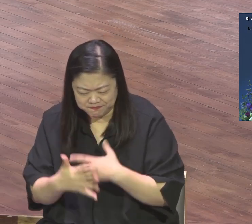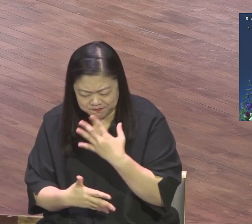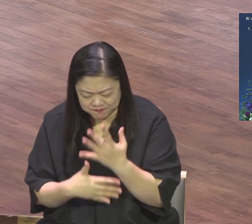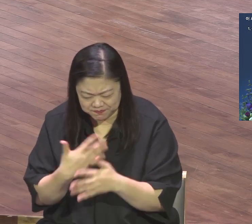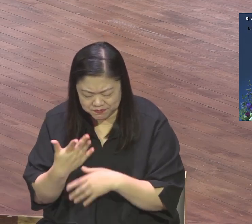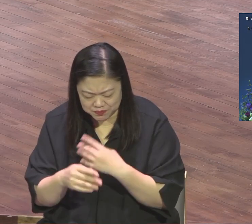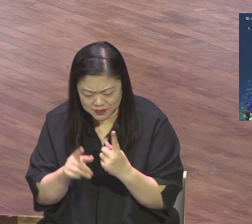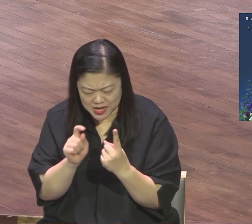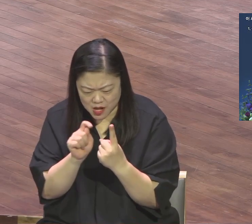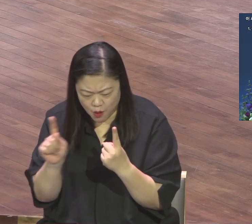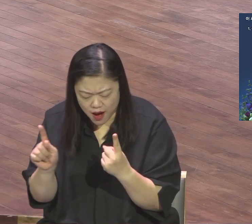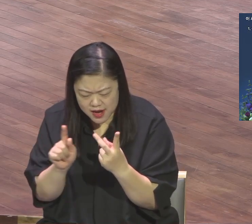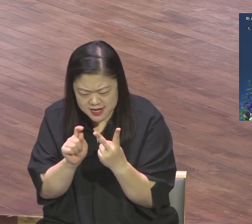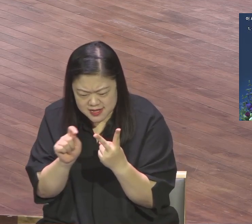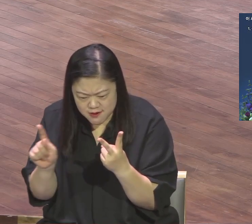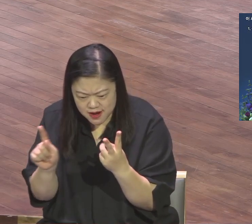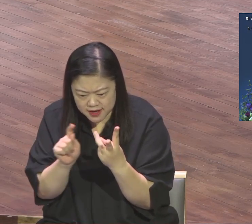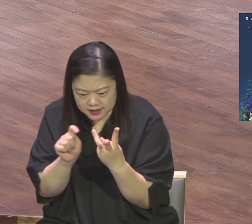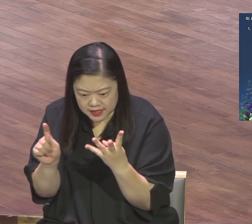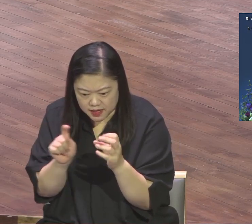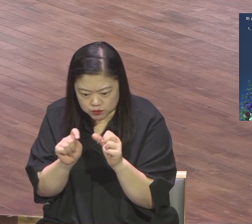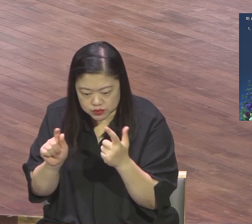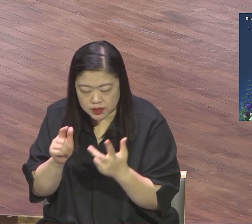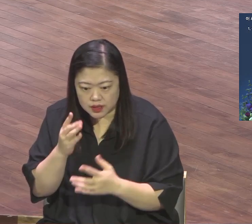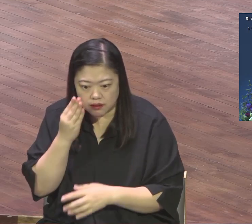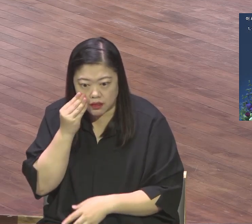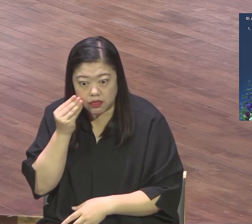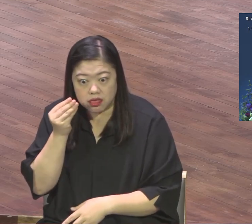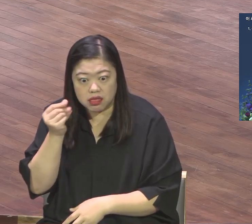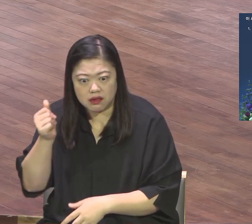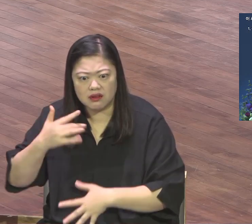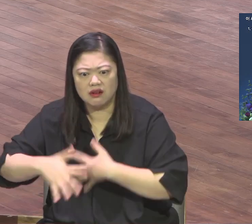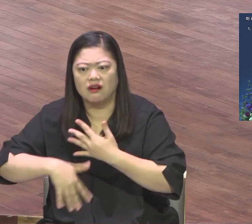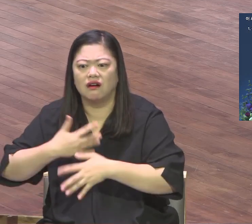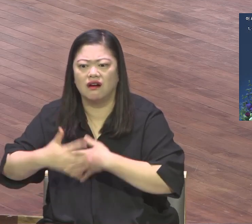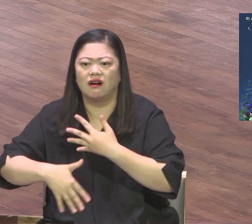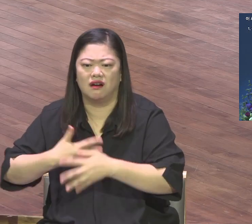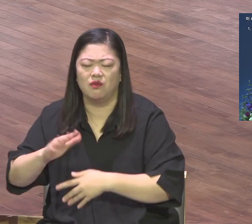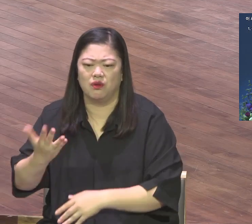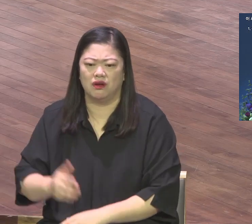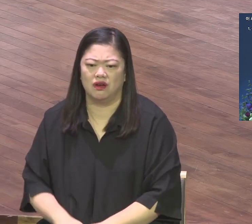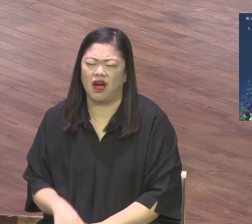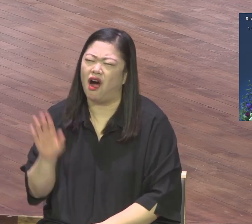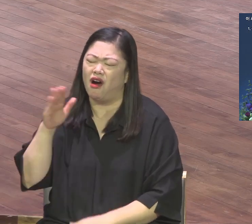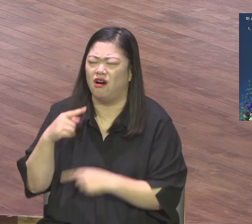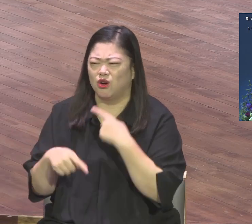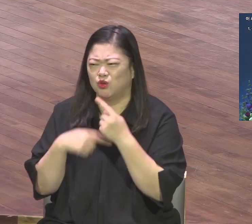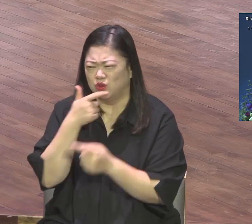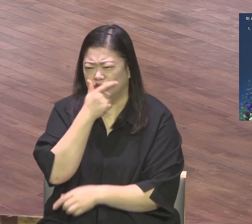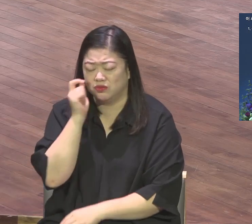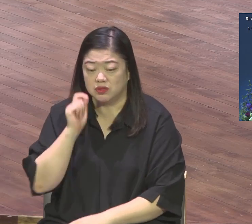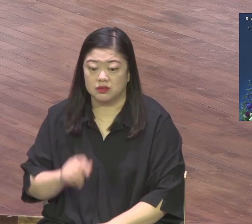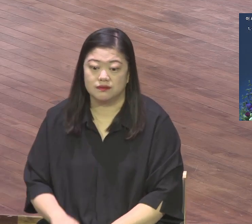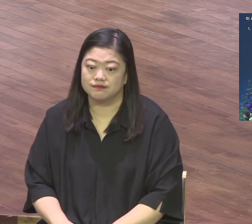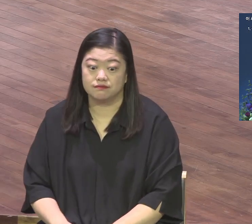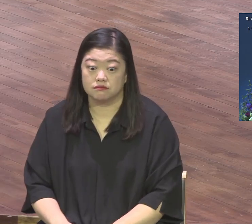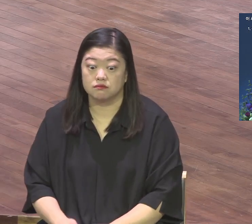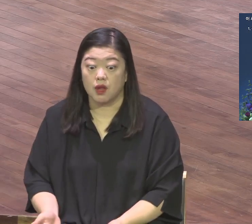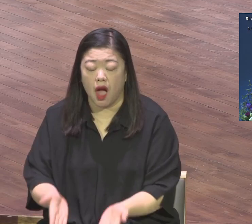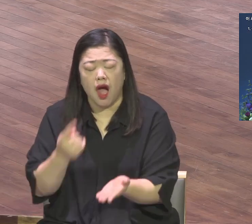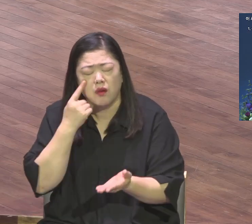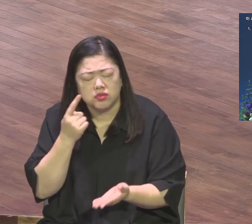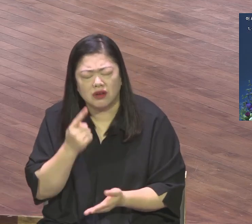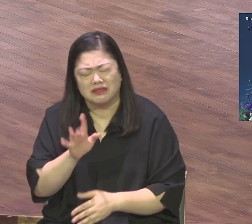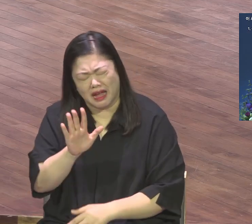마음 믿음만 있으면 하나님이 입을 열어주신다. 말씀 나는 안 돼가 아니에요. 다른 번 해보세요. 그리고